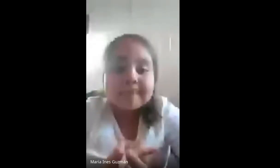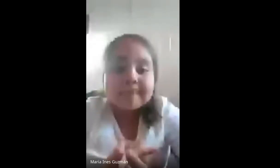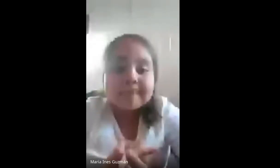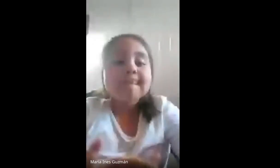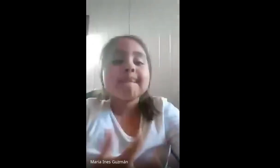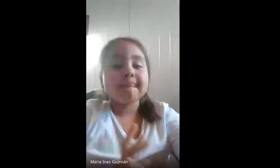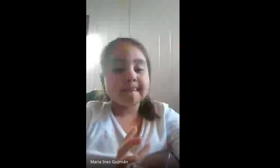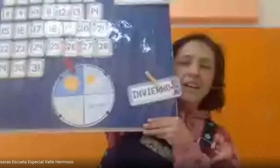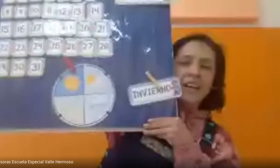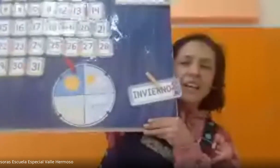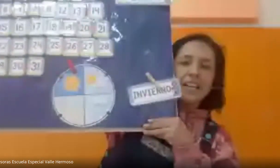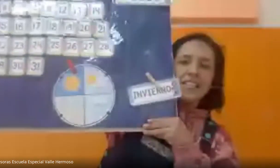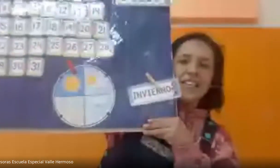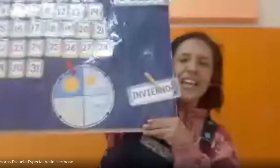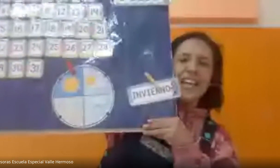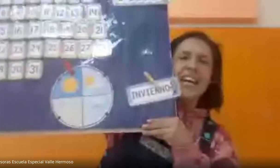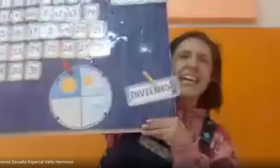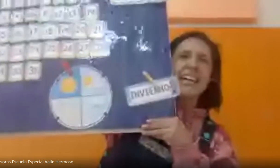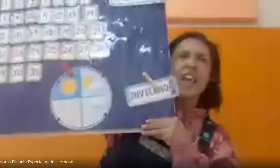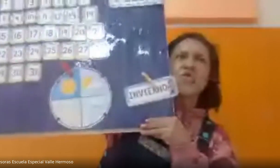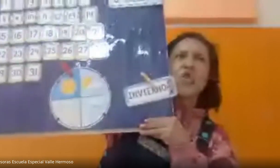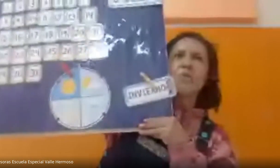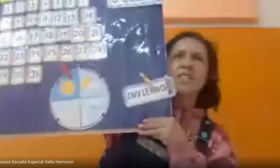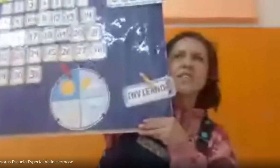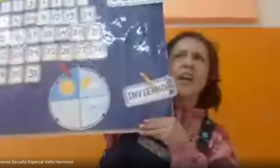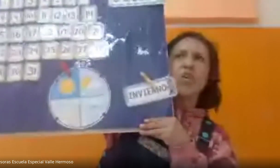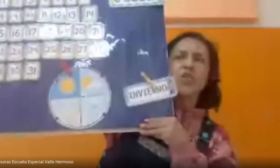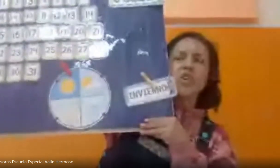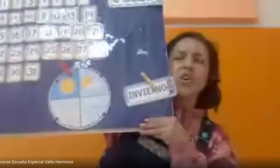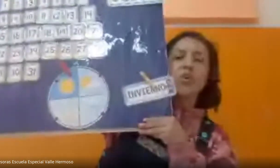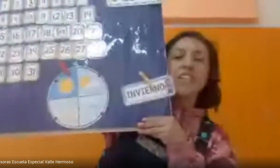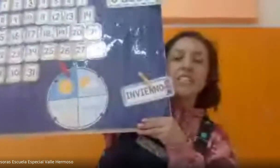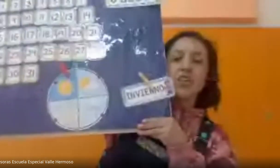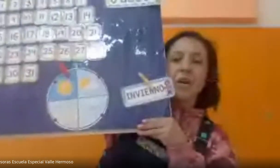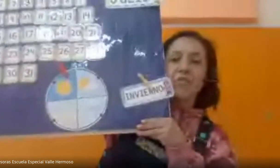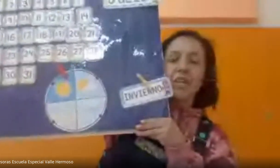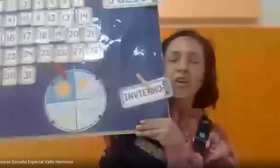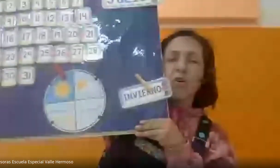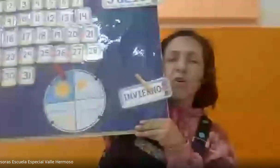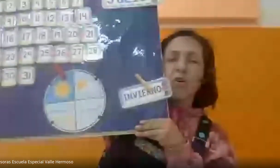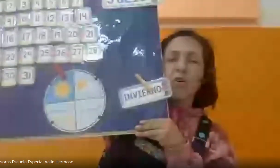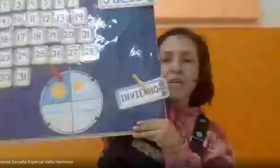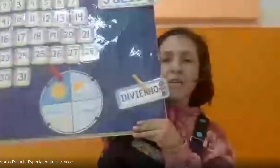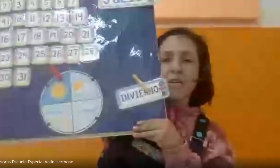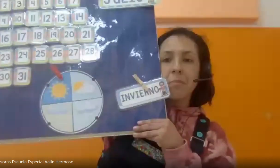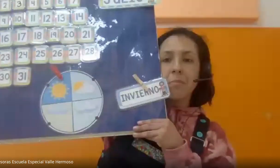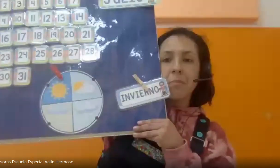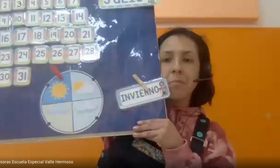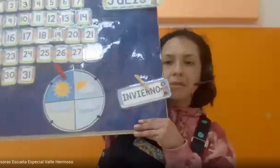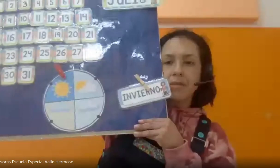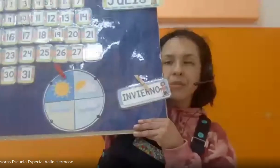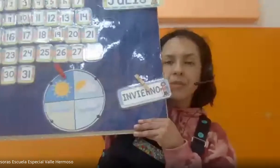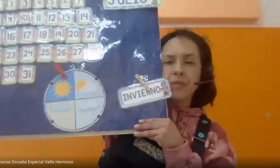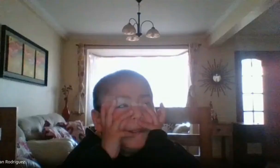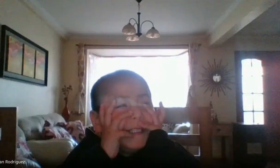¿Cuál será? ¿Cuál será? ¿Se estarán cayendo las hojas porque será otoño o está haciendo más frío porque es invierno?